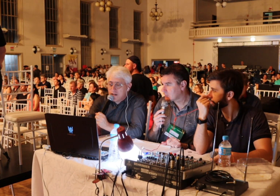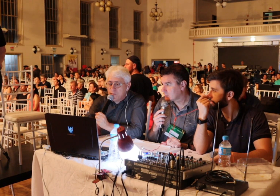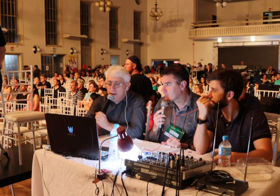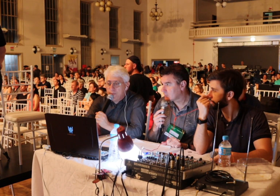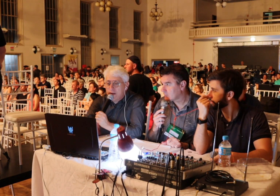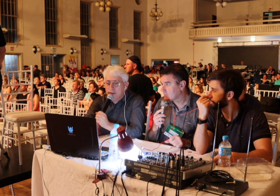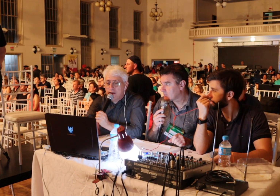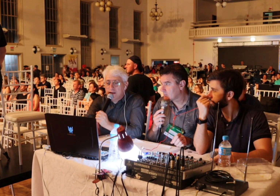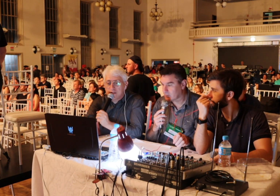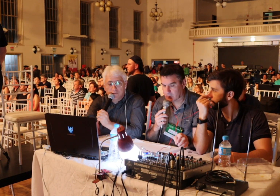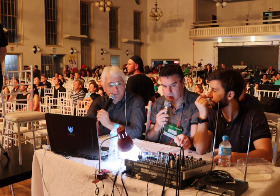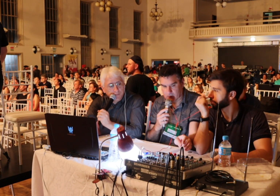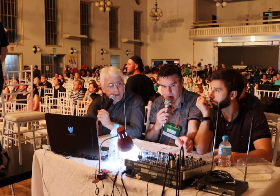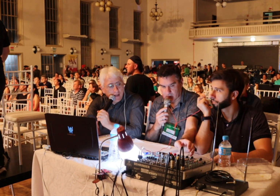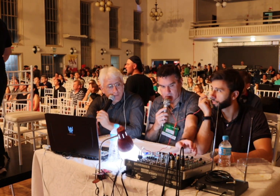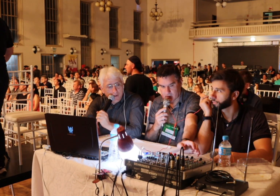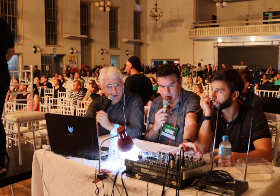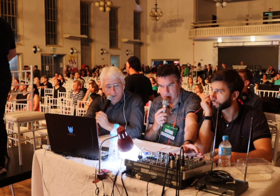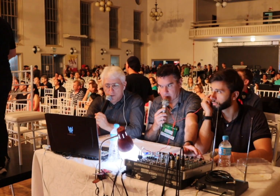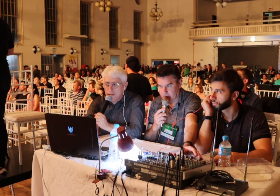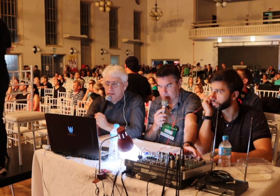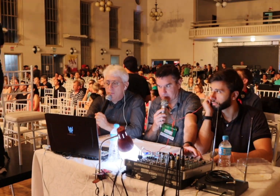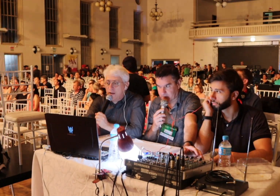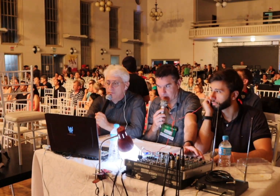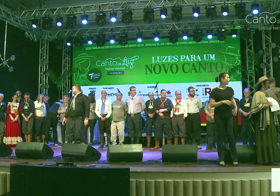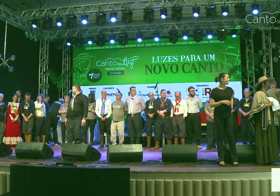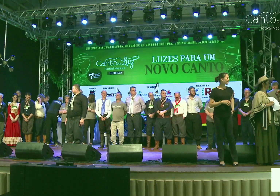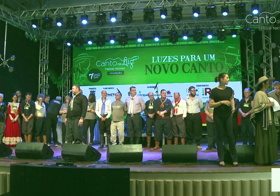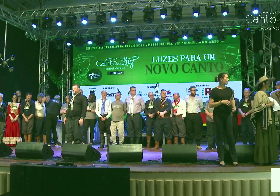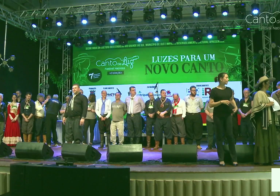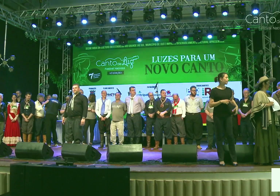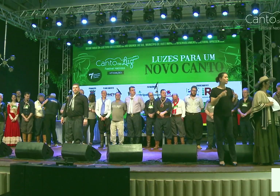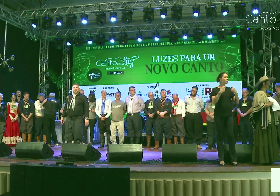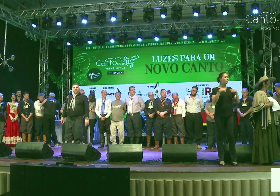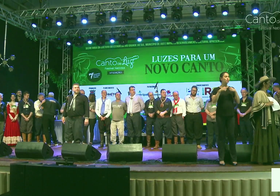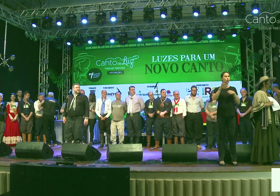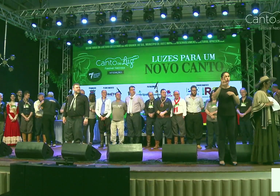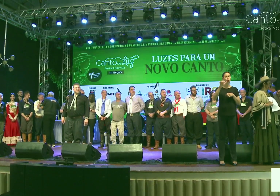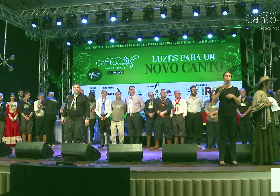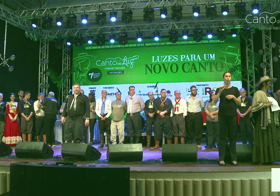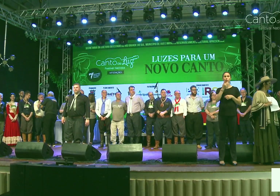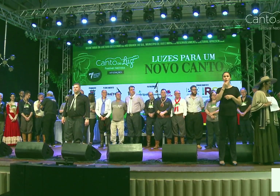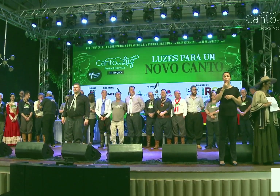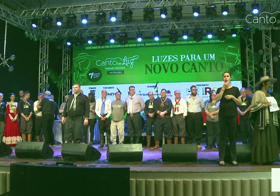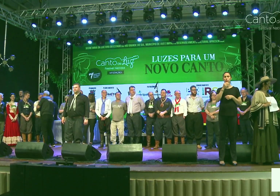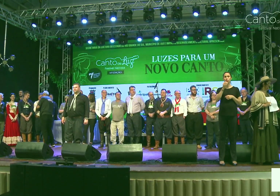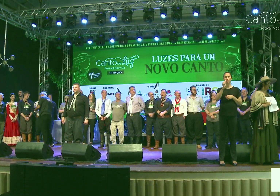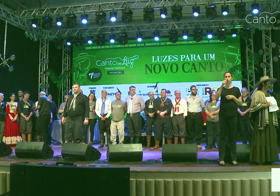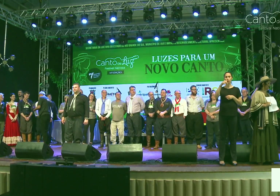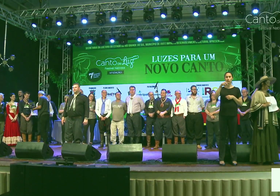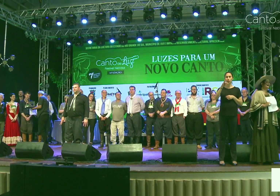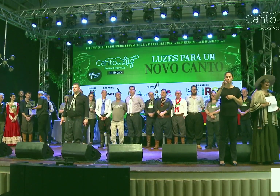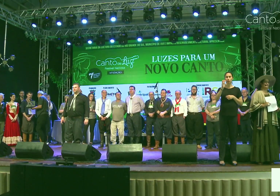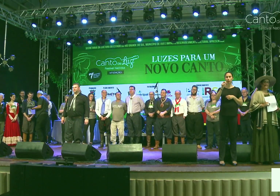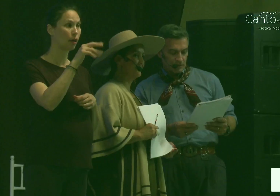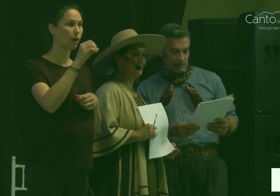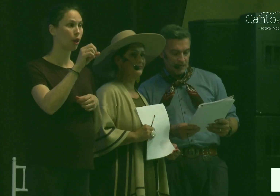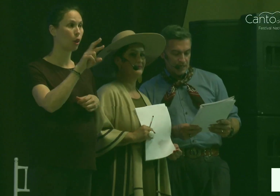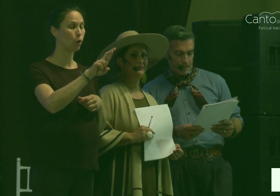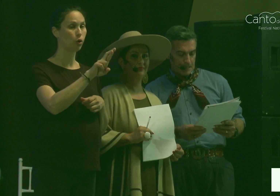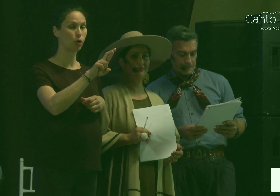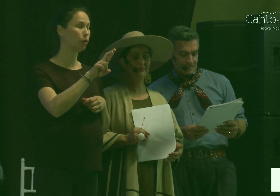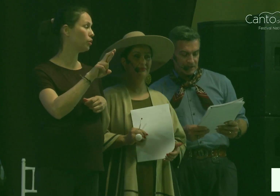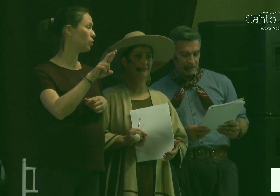7ª Lamparina da Canção. Obrigado, meninos, e até breve. Um abraço, querido Luiz. Vione,